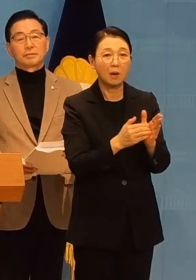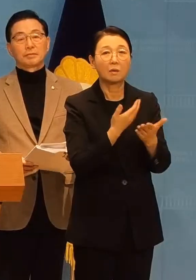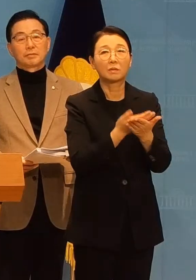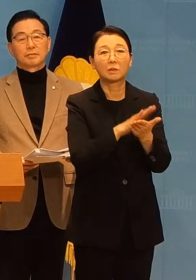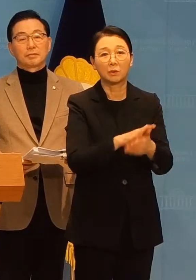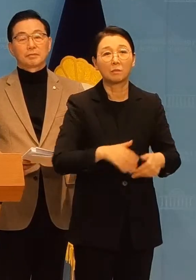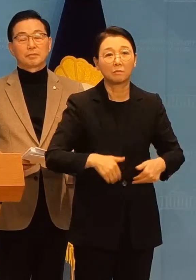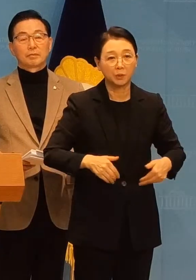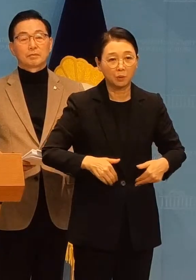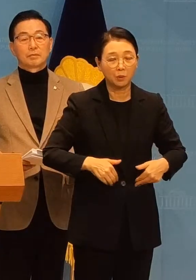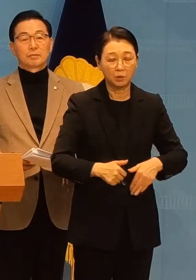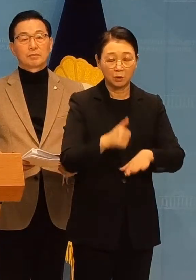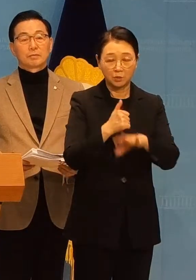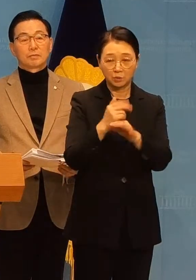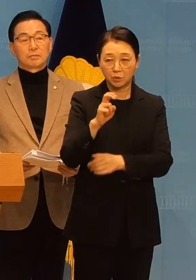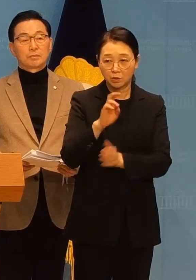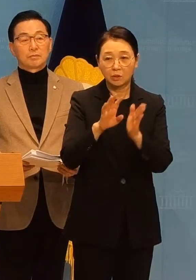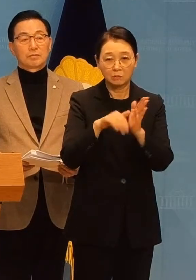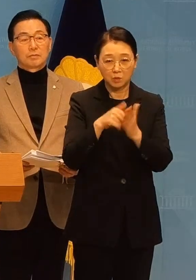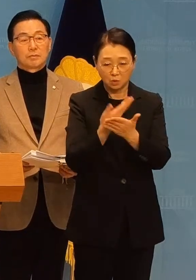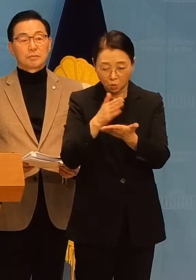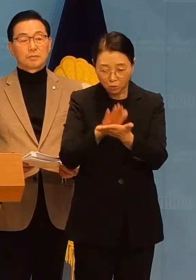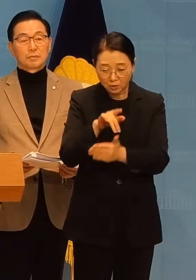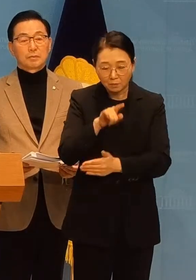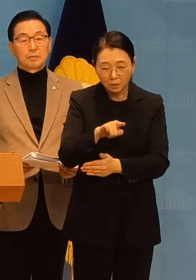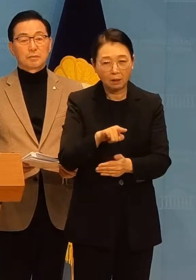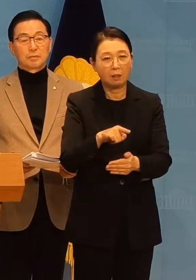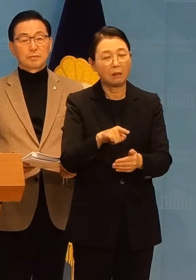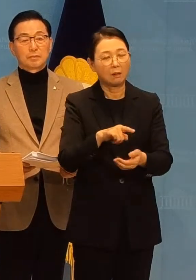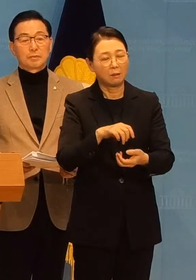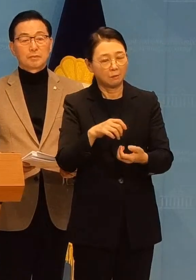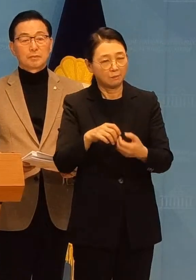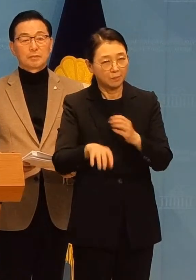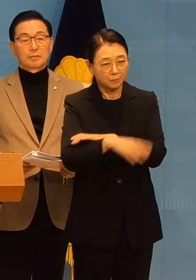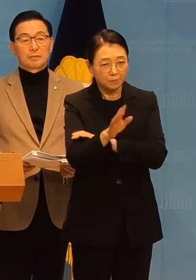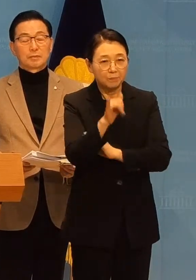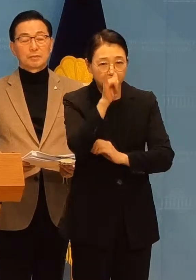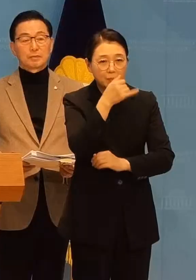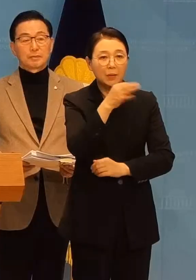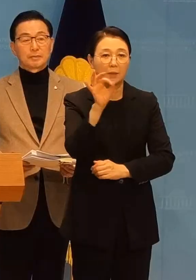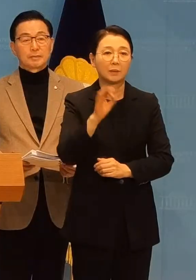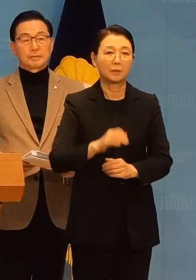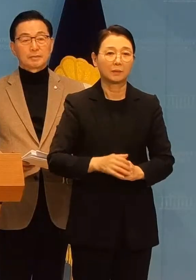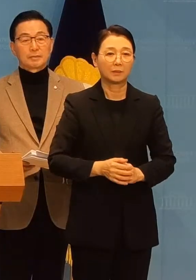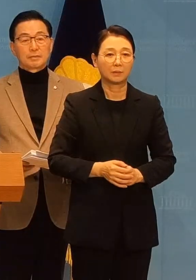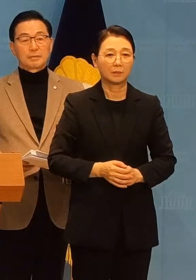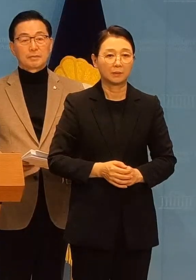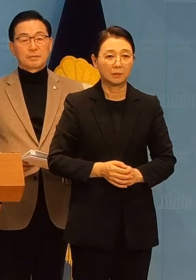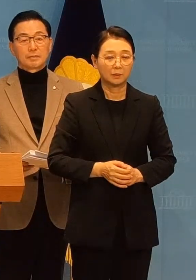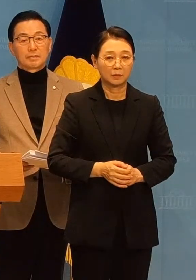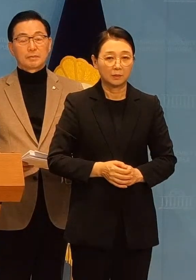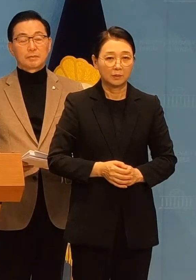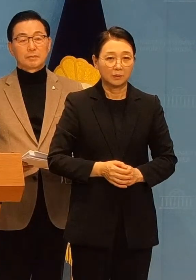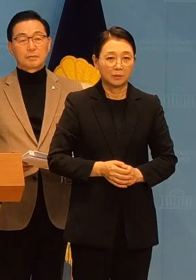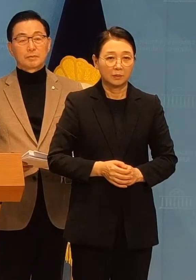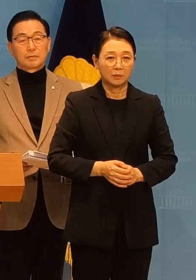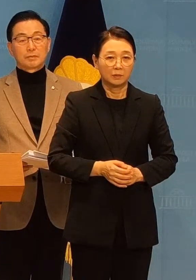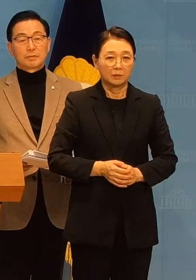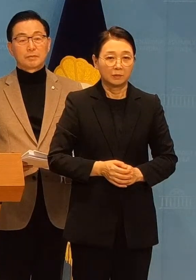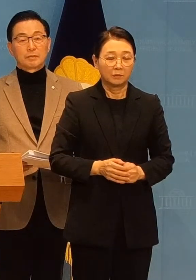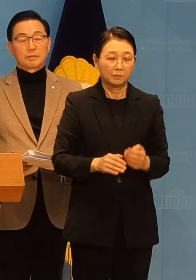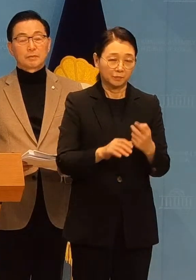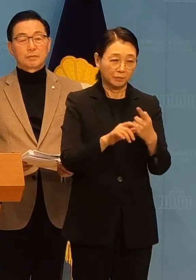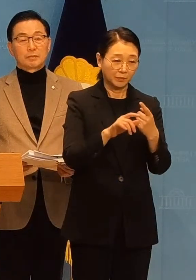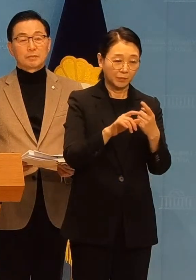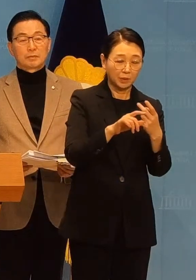본다라면서 2020년 개량 공사가 부실하게 진행된 점을 인정했습니다. 당장 지난달 권익위 발표 직전까지만